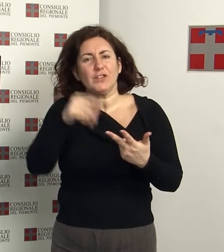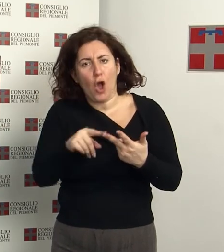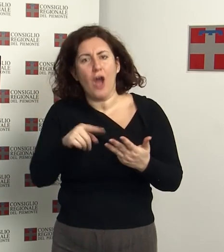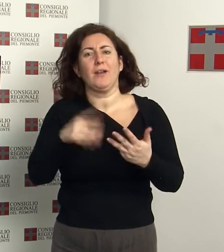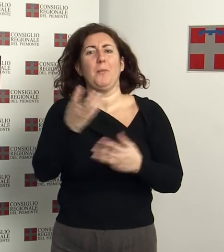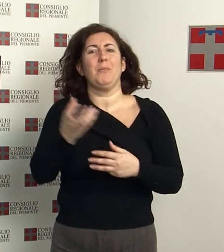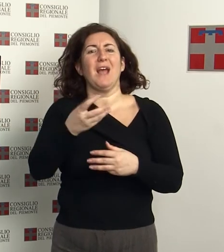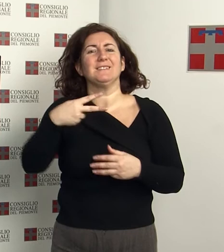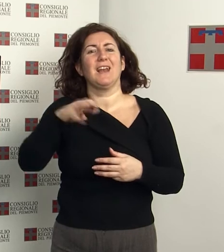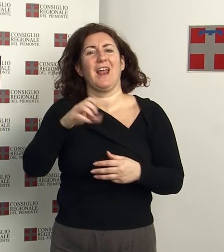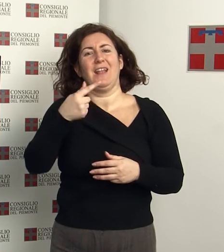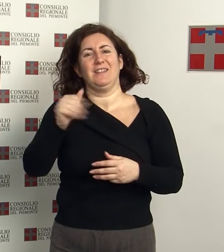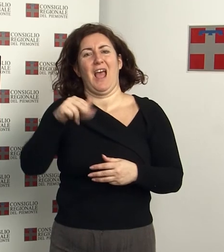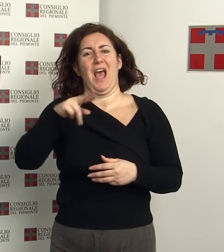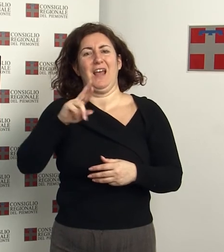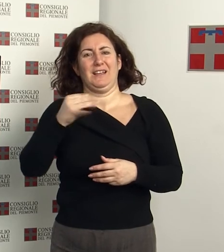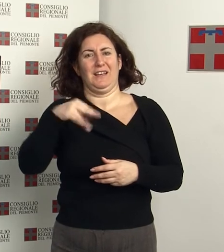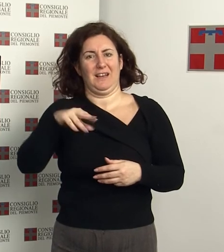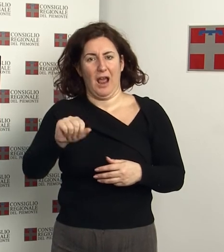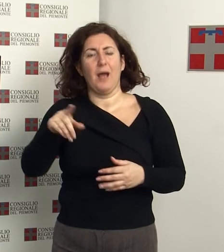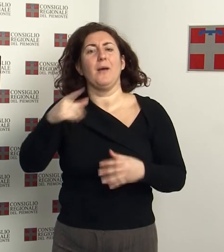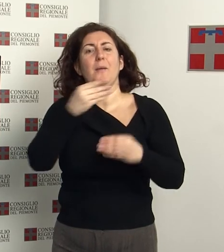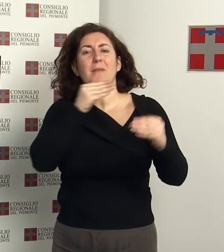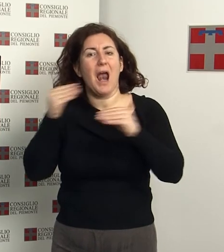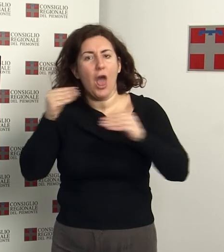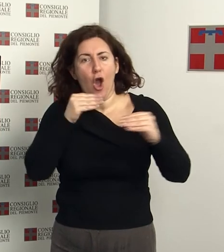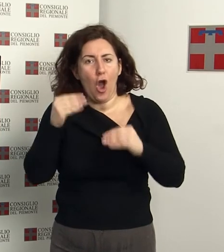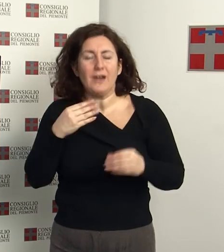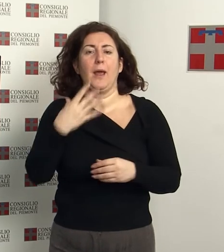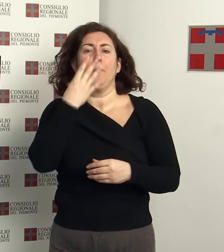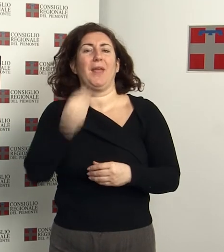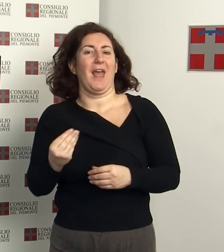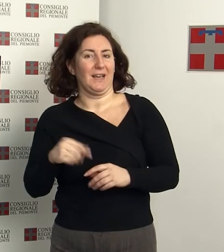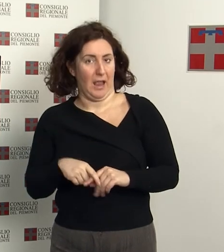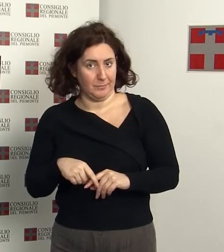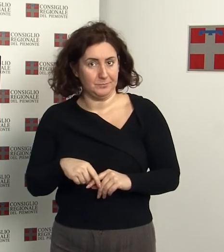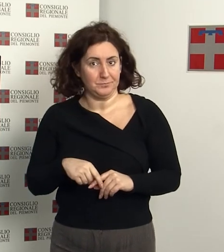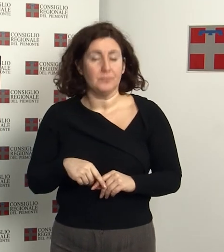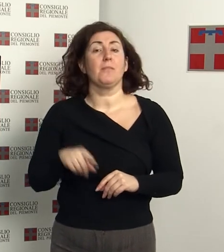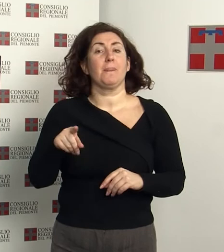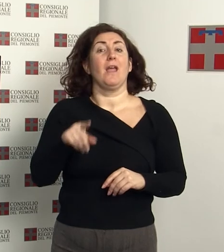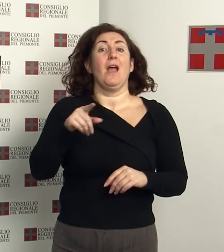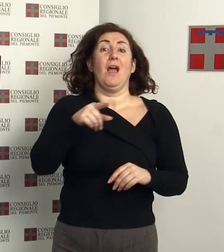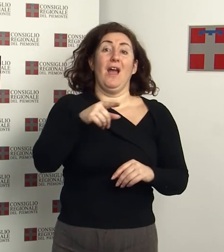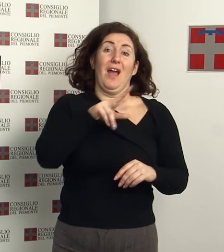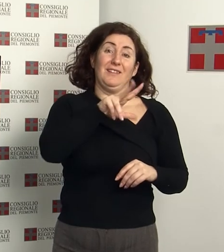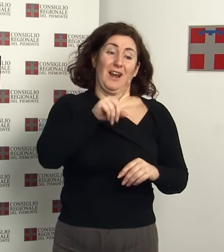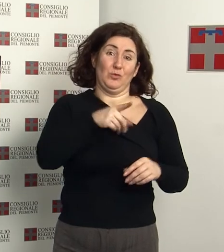melone blu pera madernassa lanciata tra giugno e novembre 2012 nei 130 negozi nord di